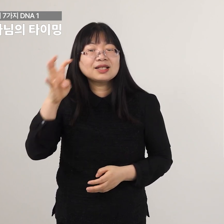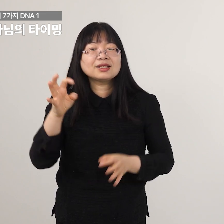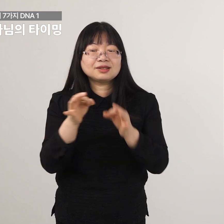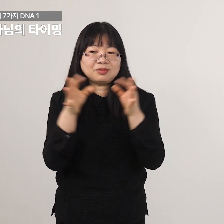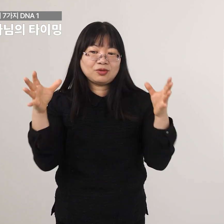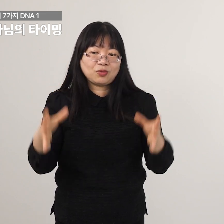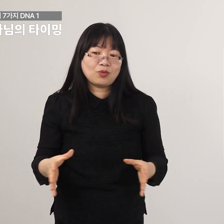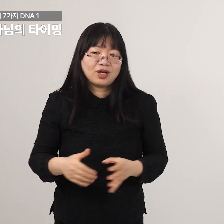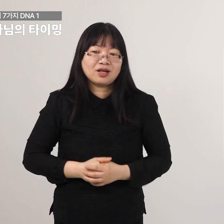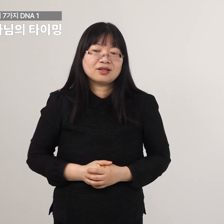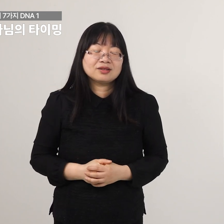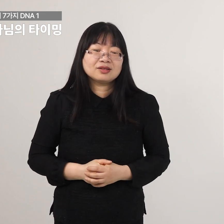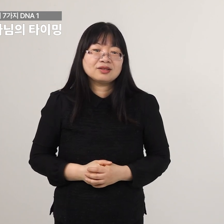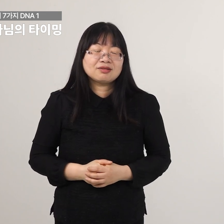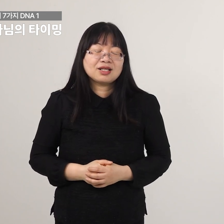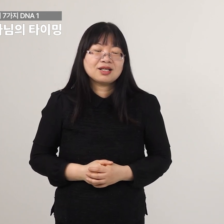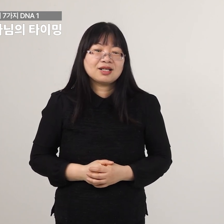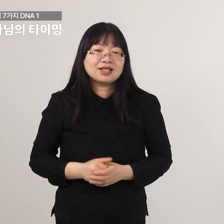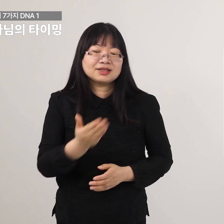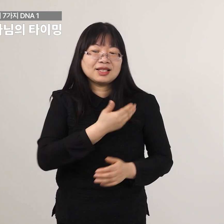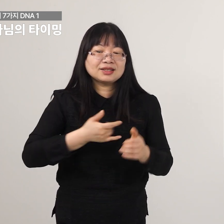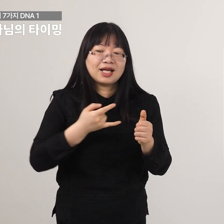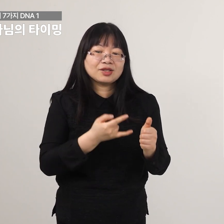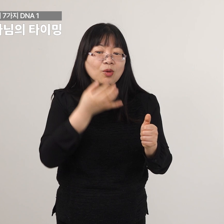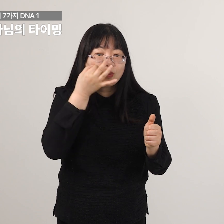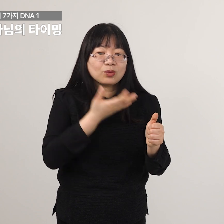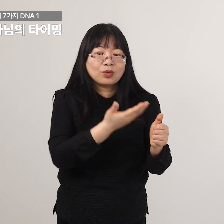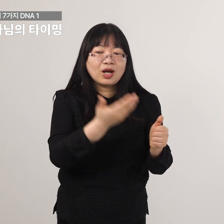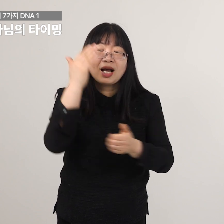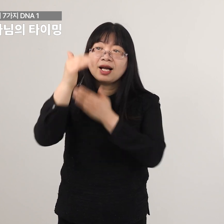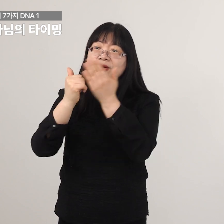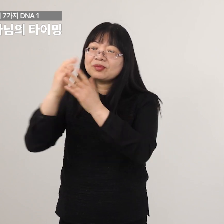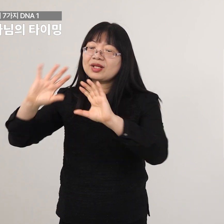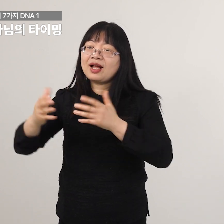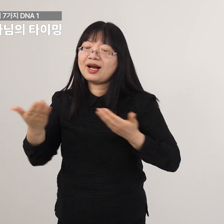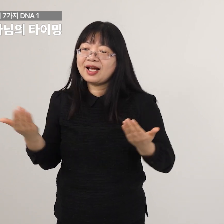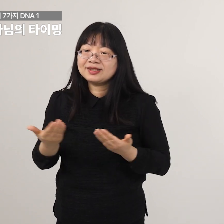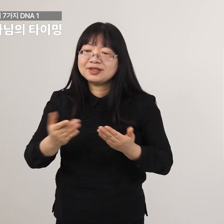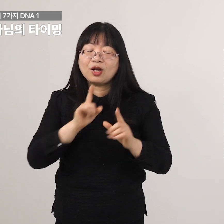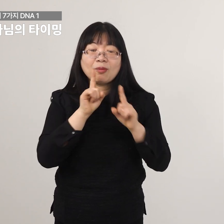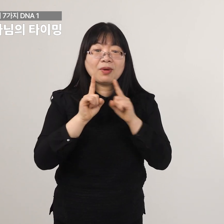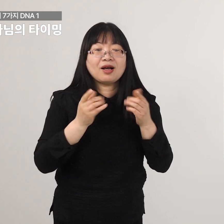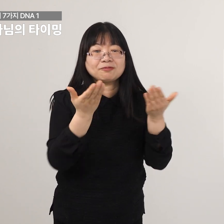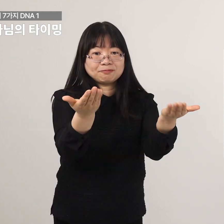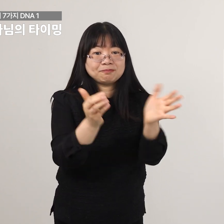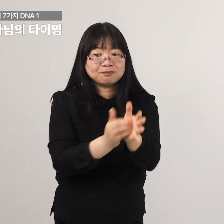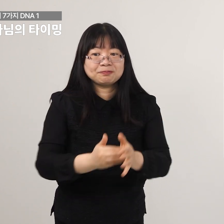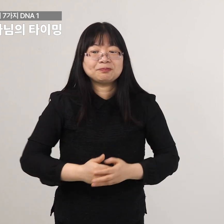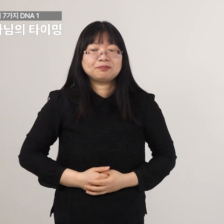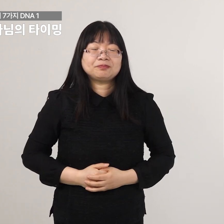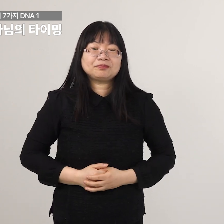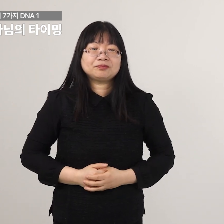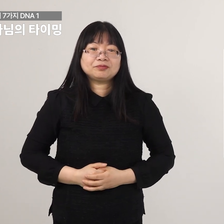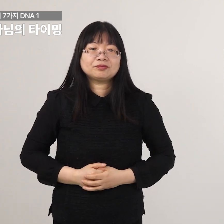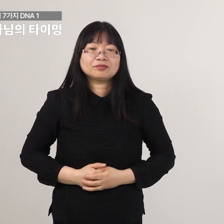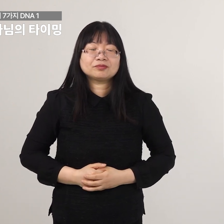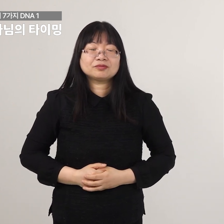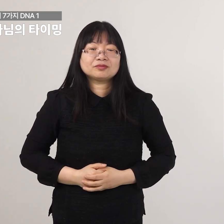40일 동안 그들에게 보이시며 하나님 나라의 일을 말씀하시니라.